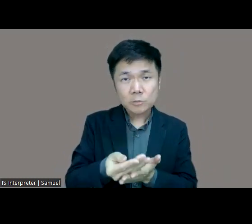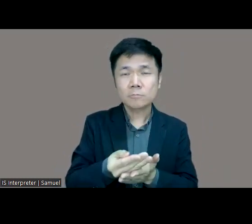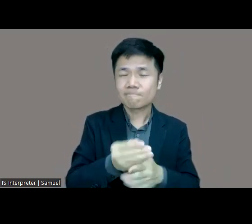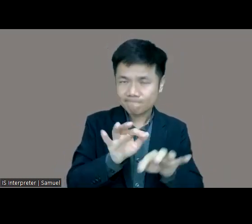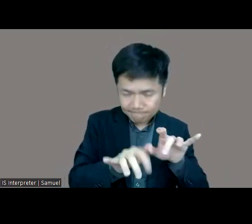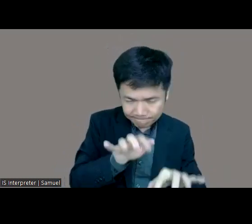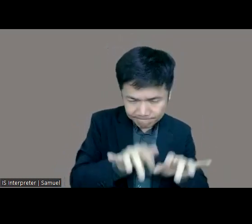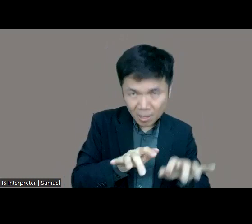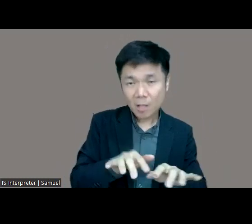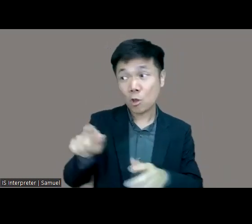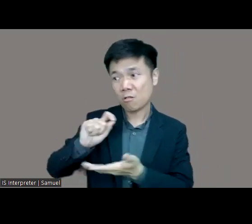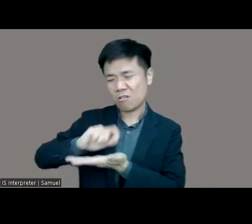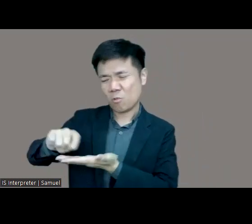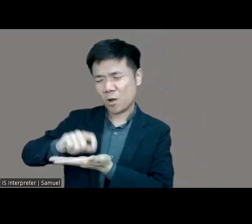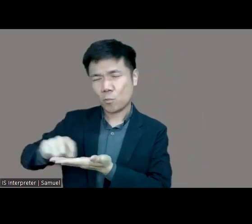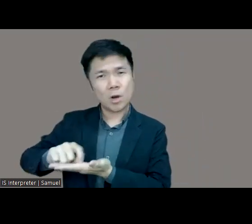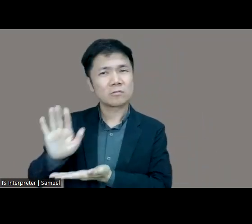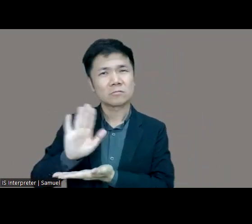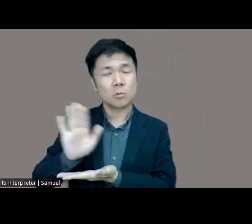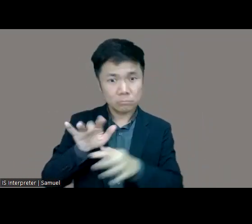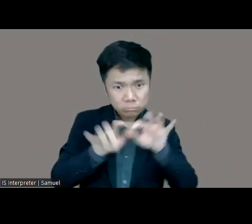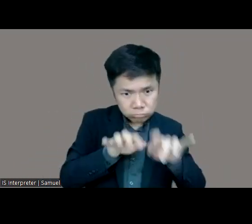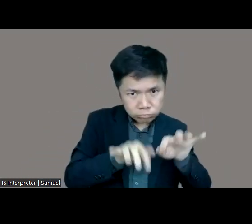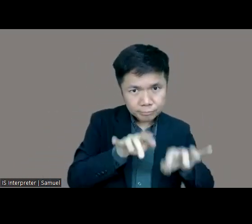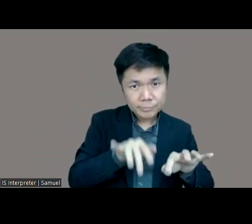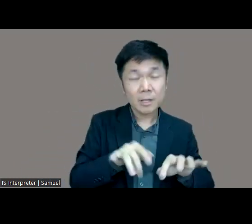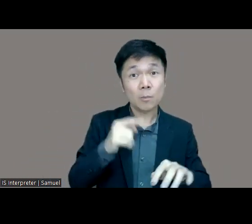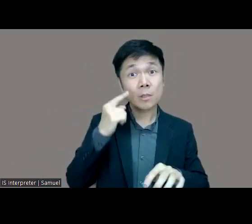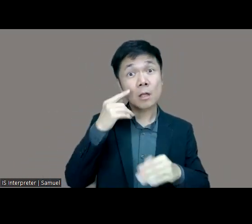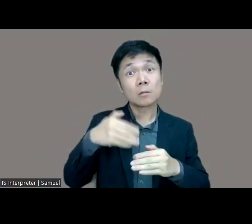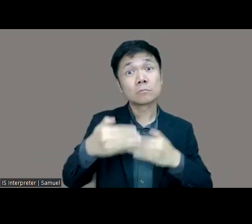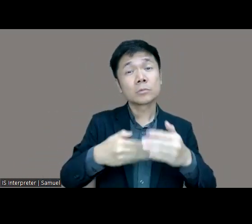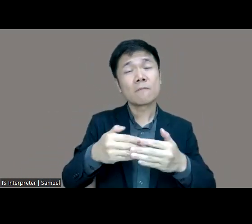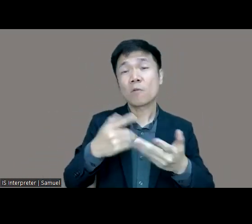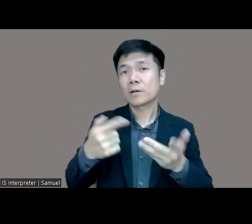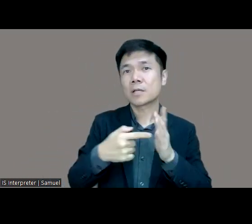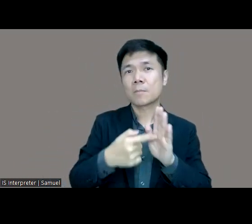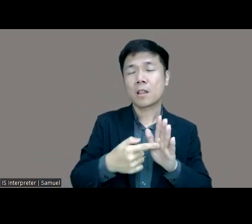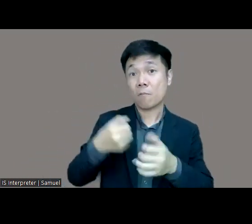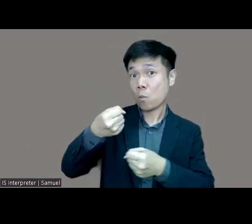un autre domaine et aussi la numérisation. Nous avons